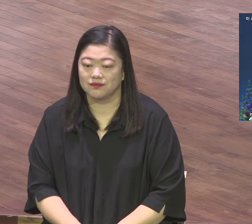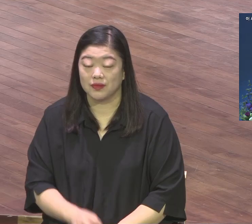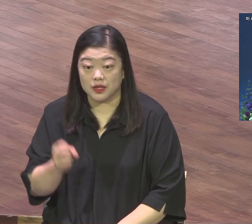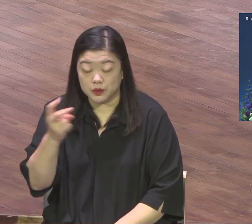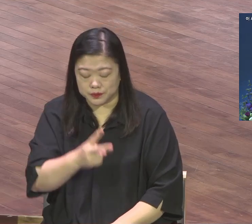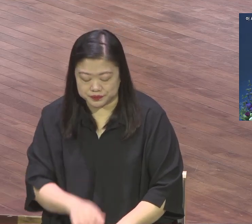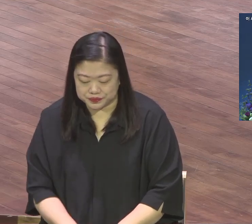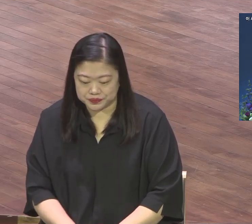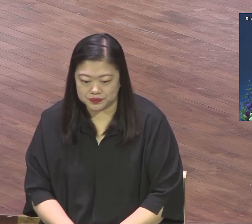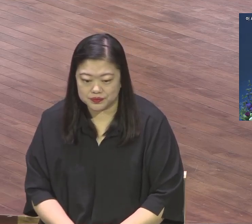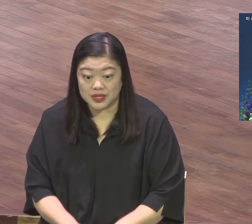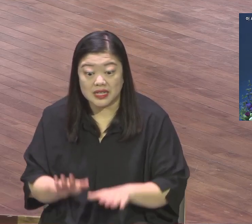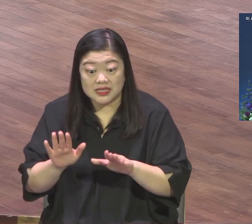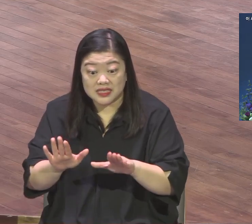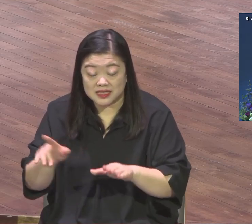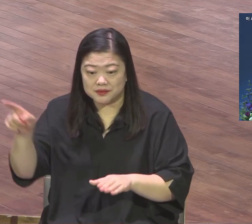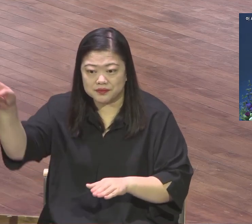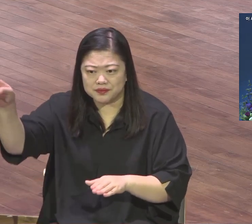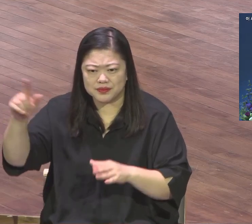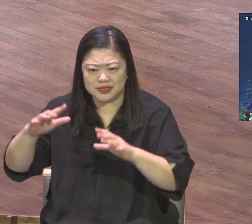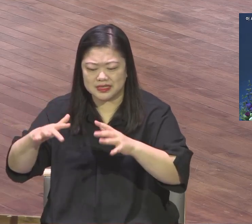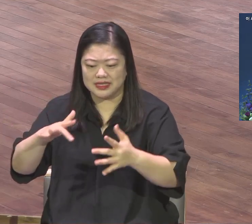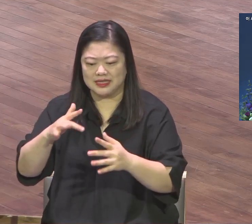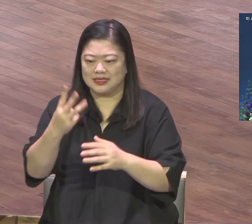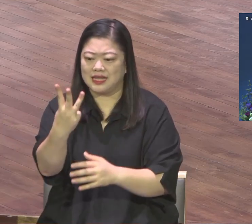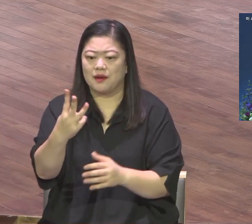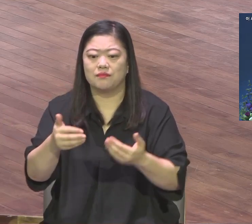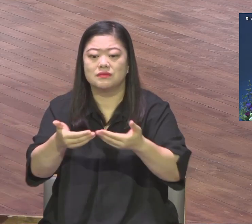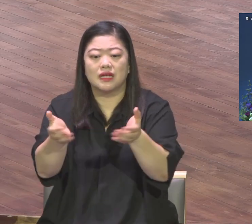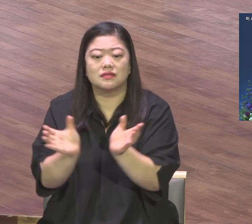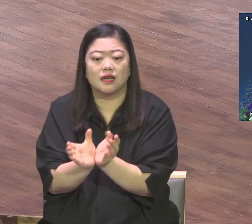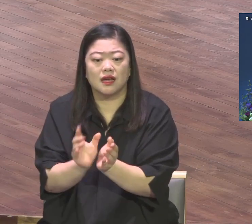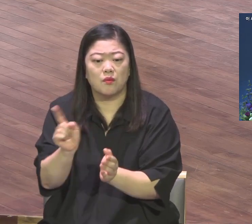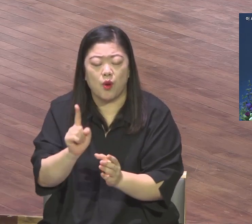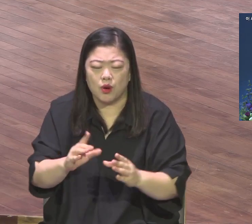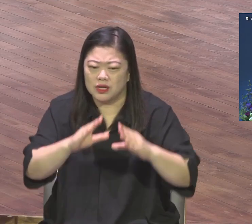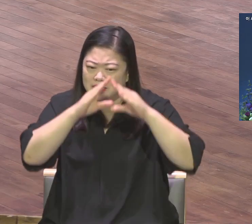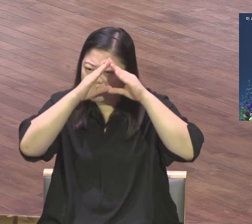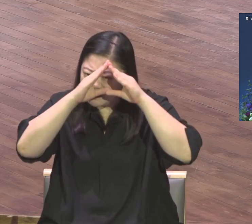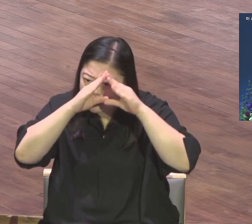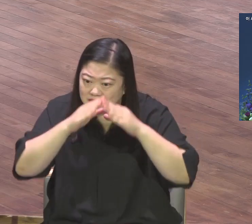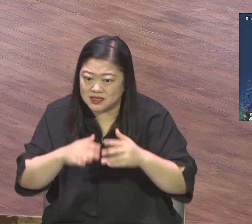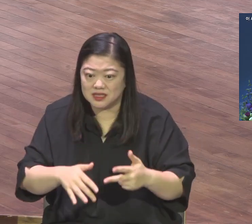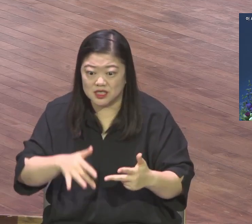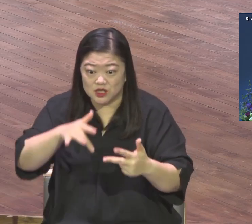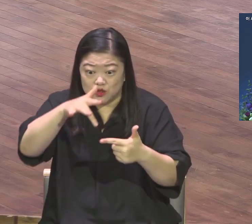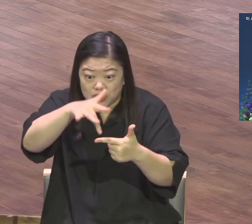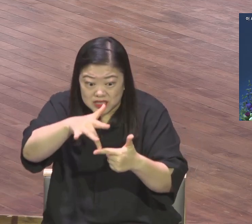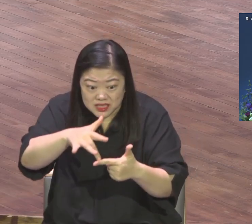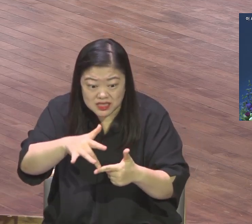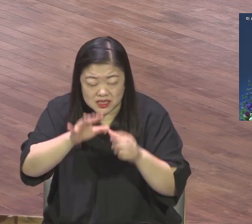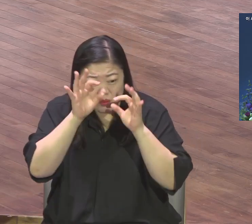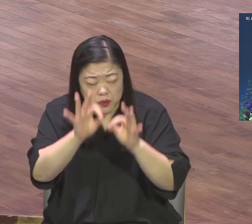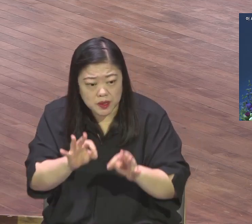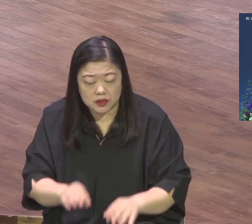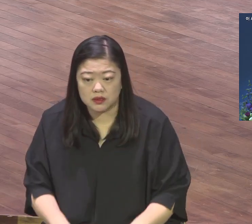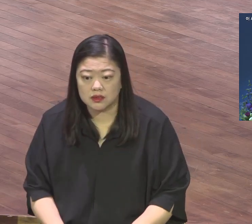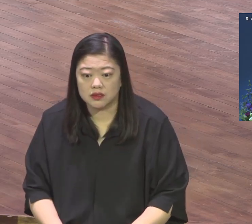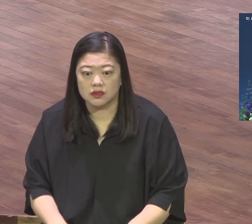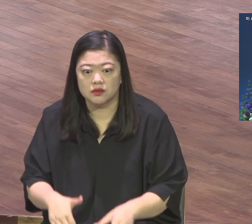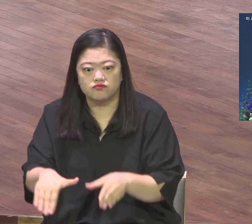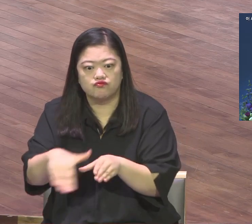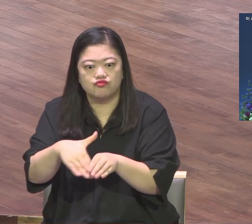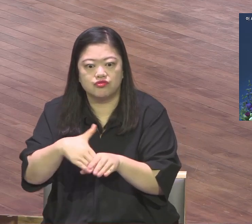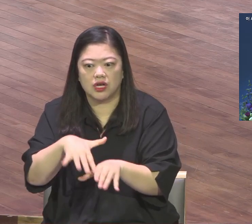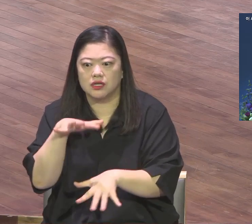말이요. 이 세상을 정하고 있잖아요. 정치, 경제, 사회, 문화, 예술, 그냥말로 음악 쫙 다 잡고 있어요. 사단이